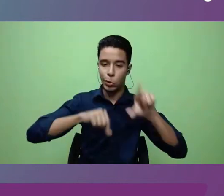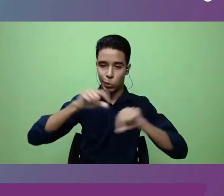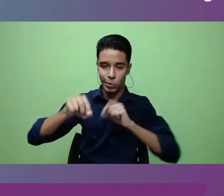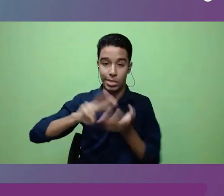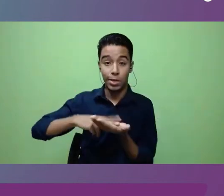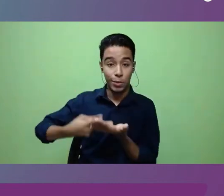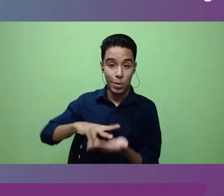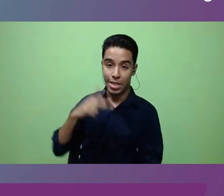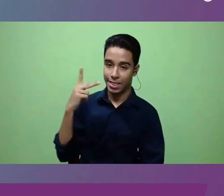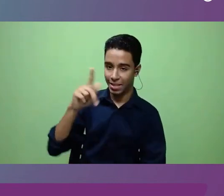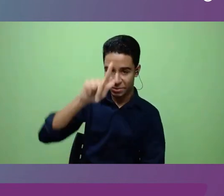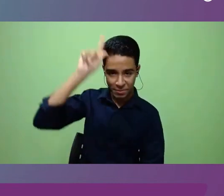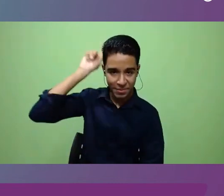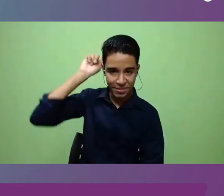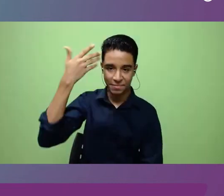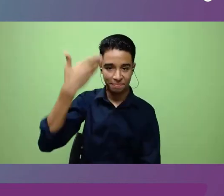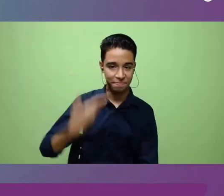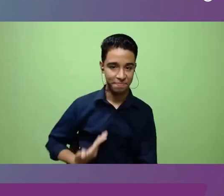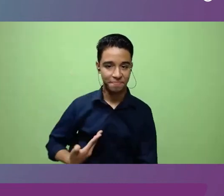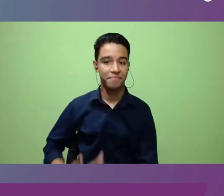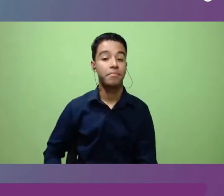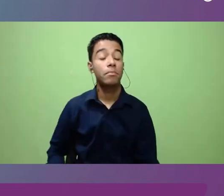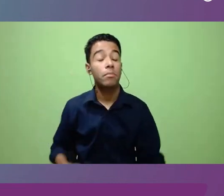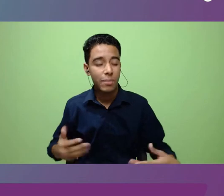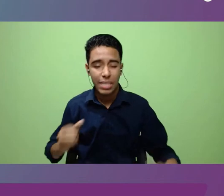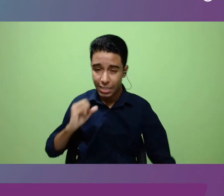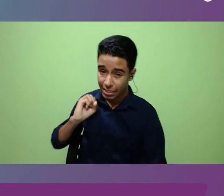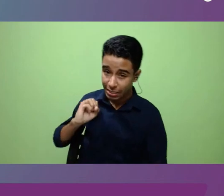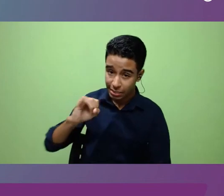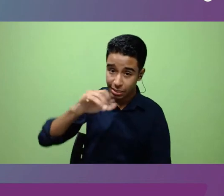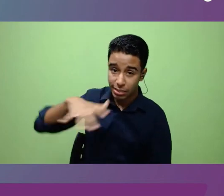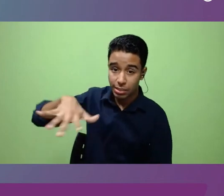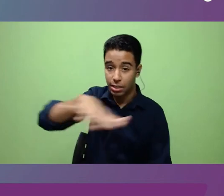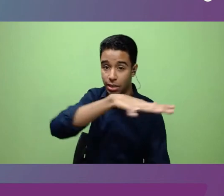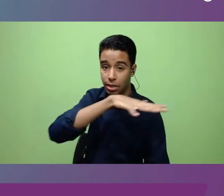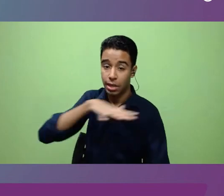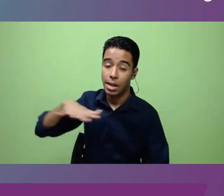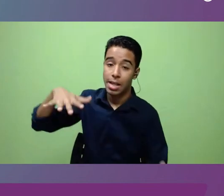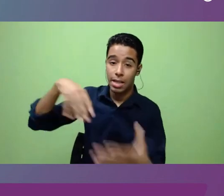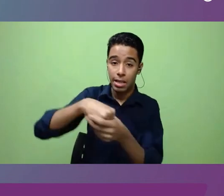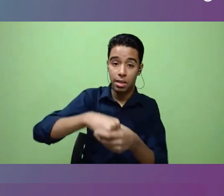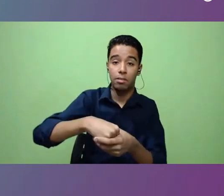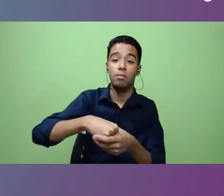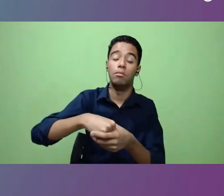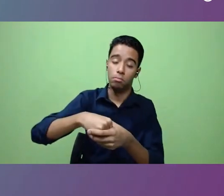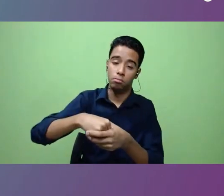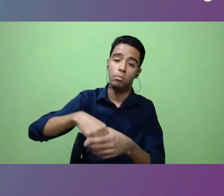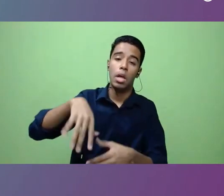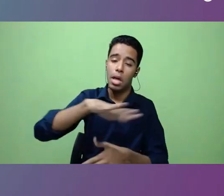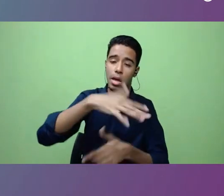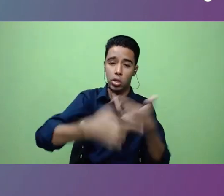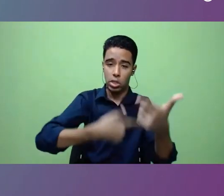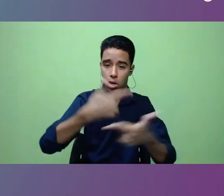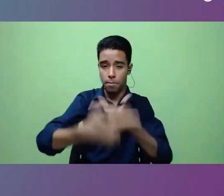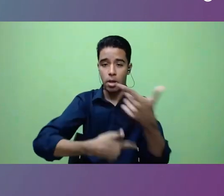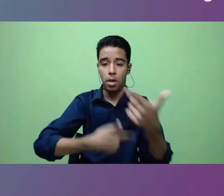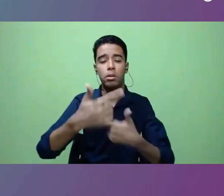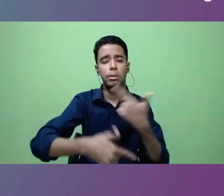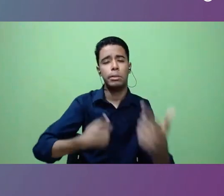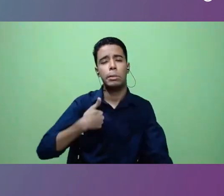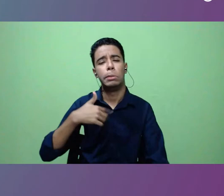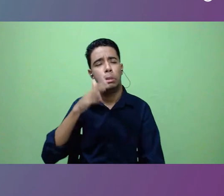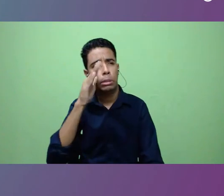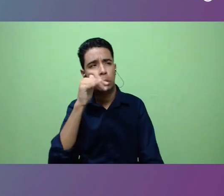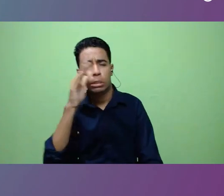Então, se num determinado contexto de inserção profissional, eu estou interpretando e eu observo que o meu lag time está